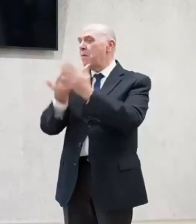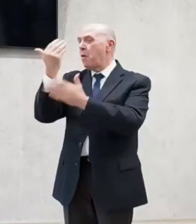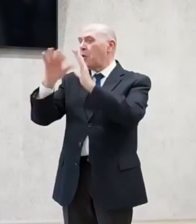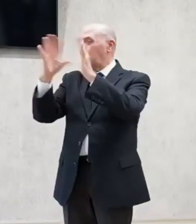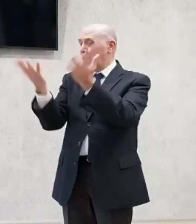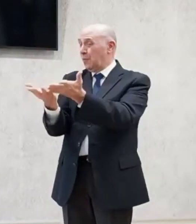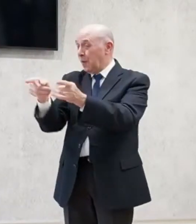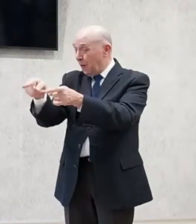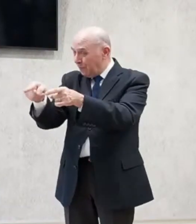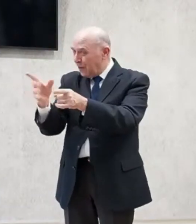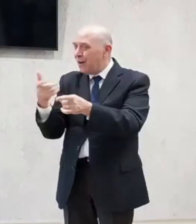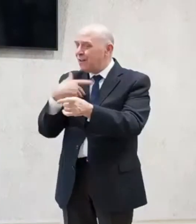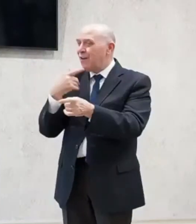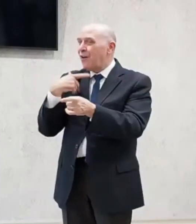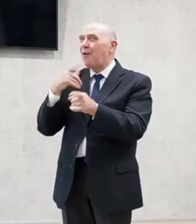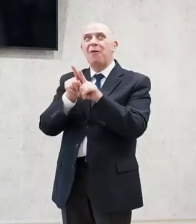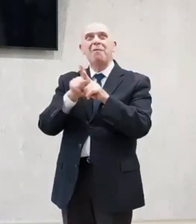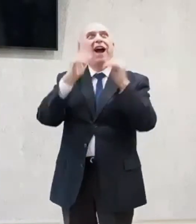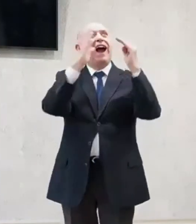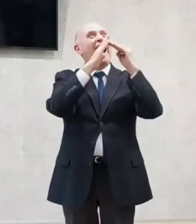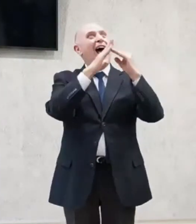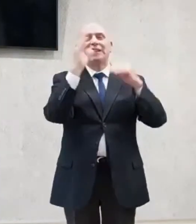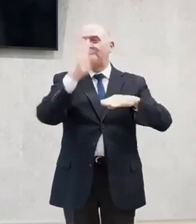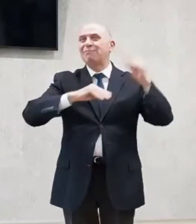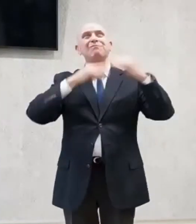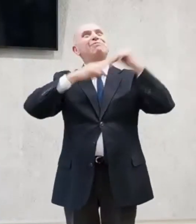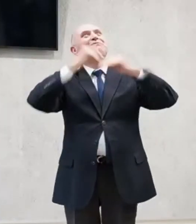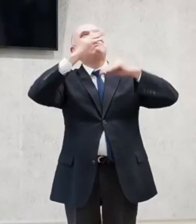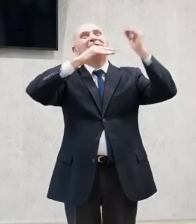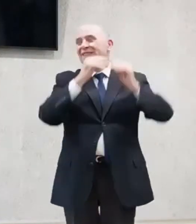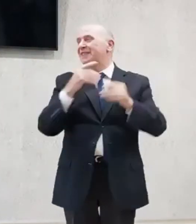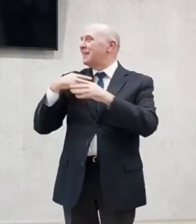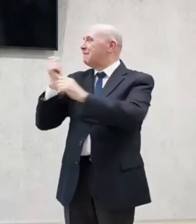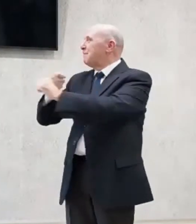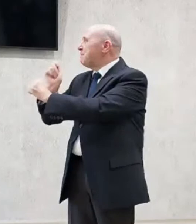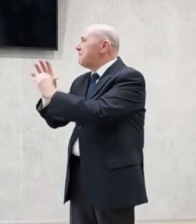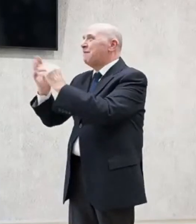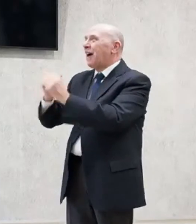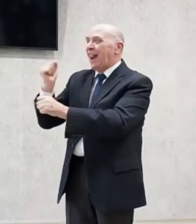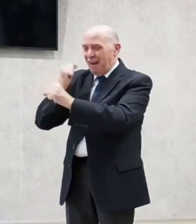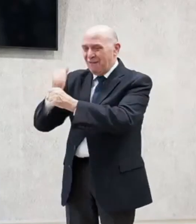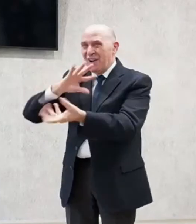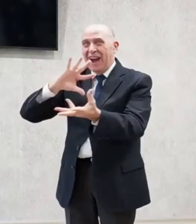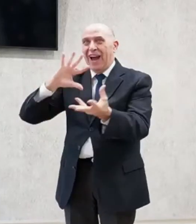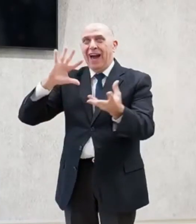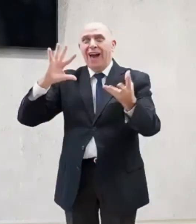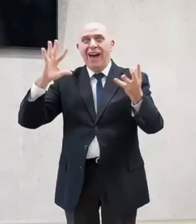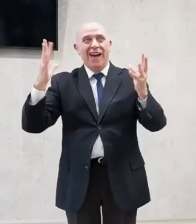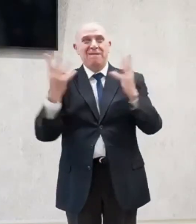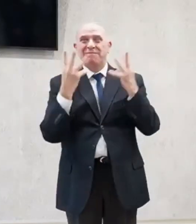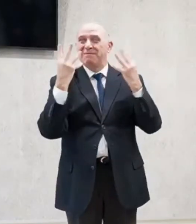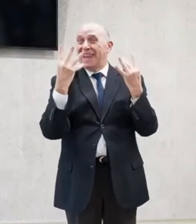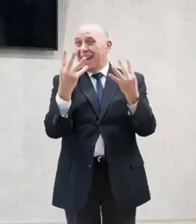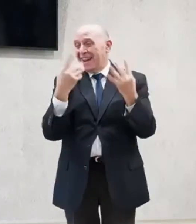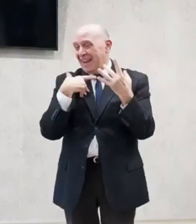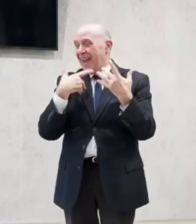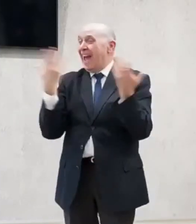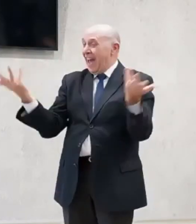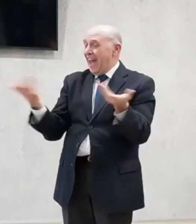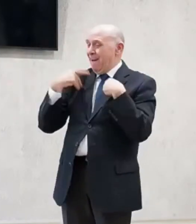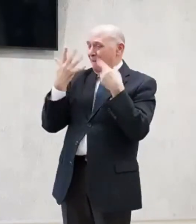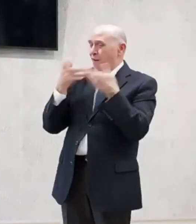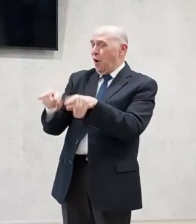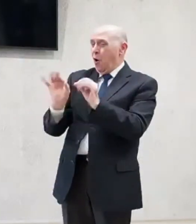ricostruiamo le nostre case ricostruiamo un mondo finalmente trasformato in un paradiso chiamarci